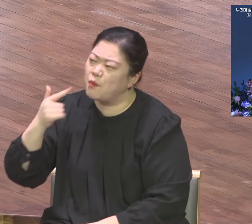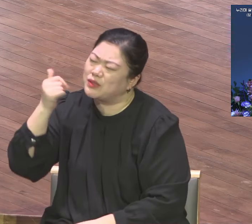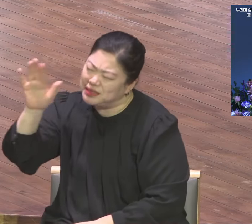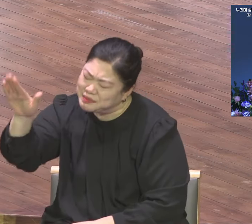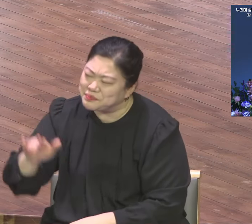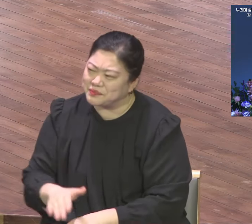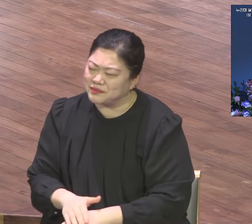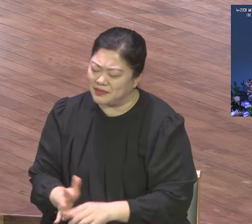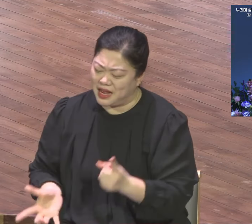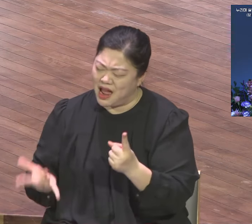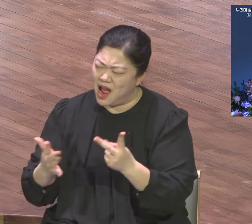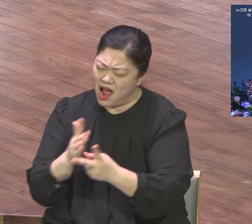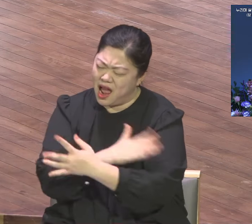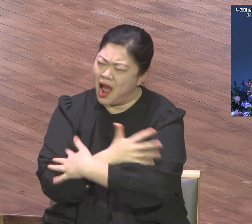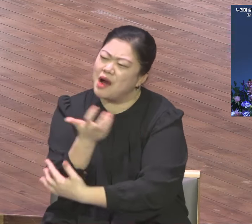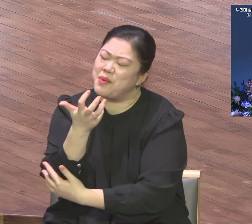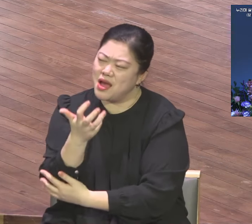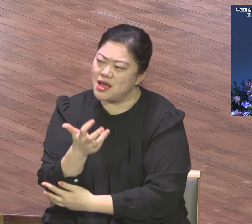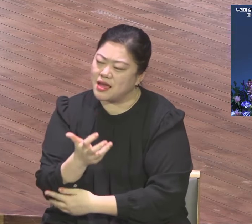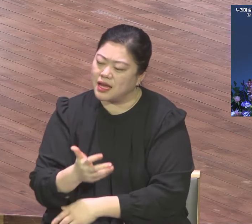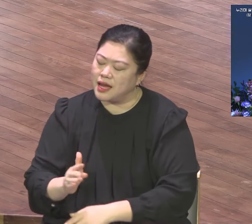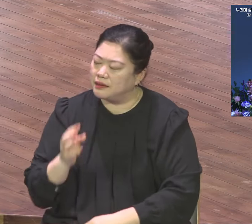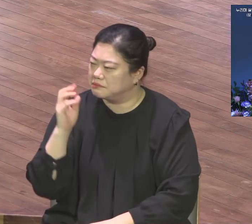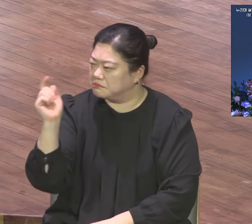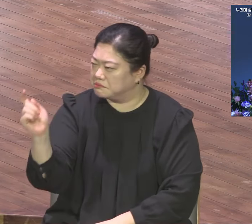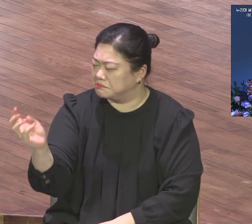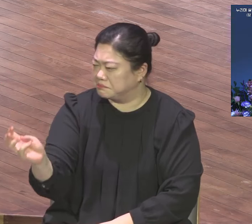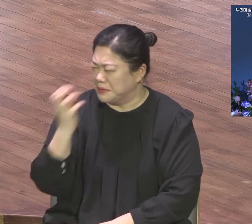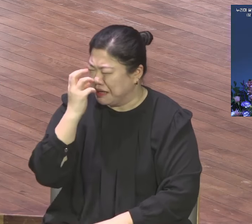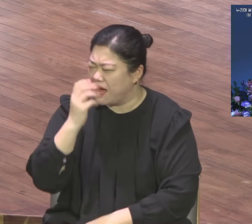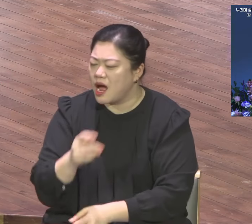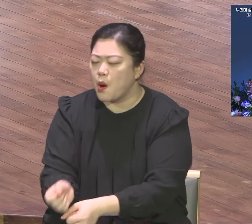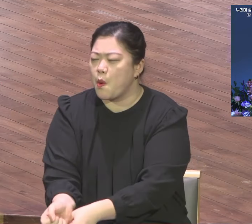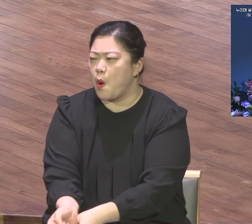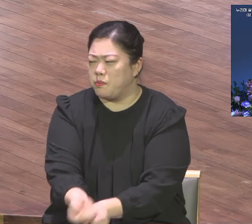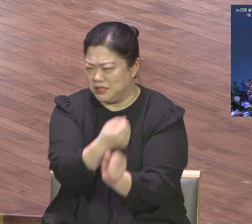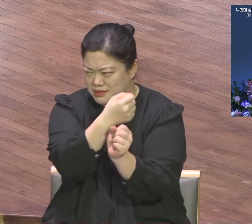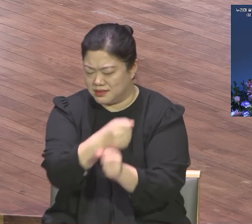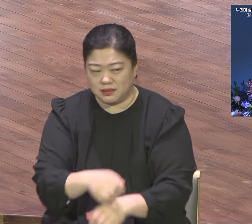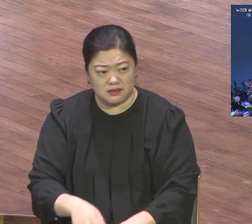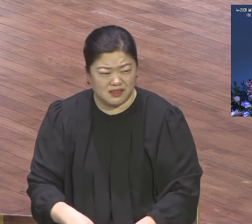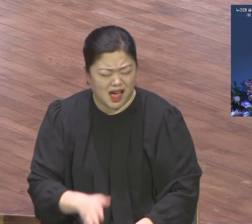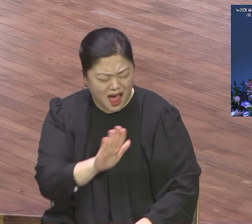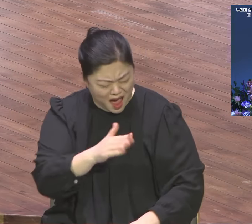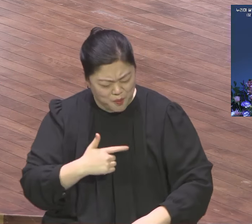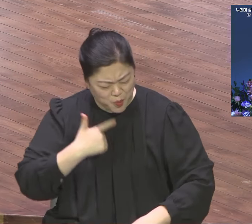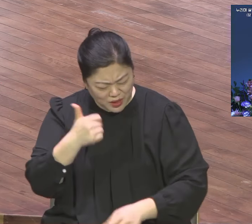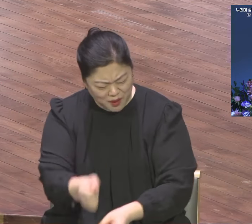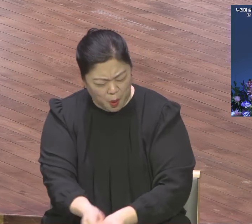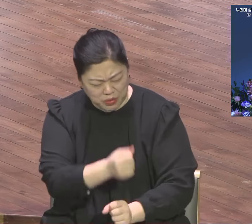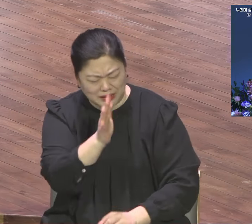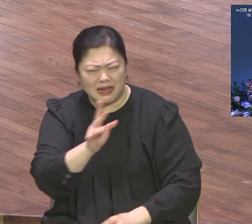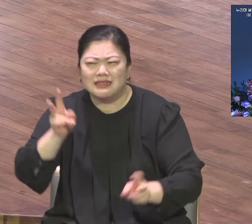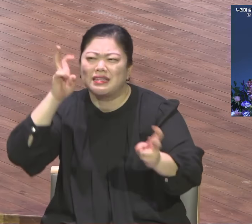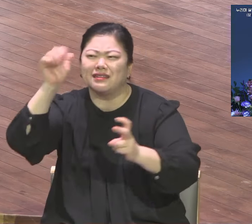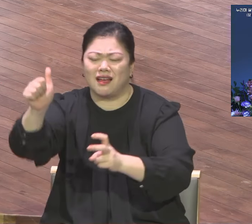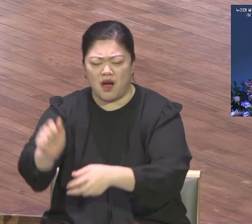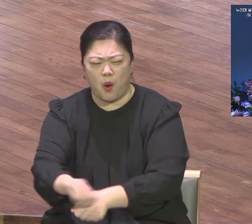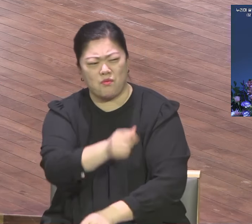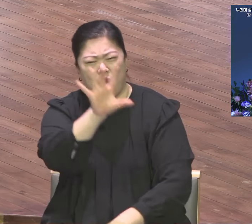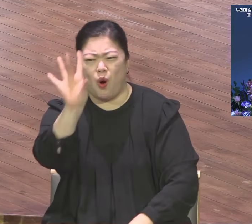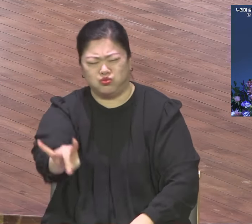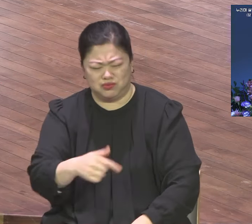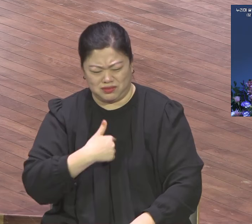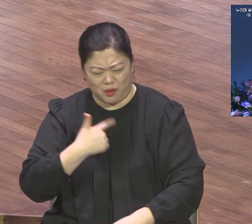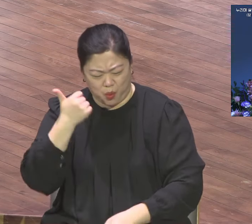당회지 당회장 파악도 목사님 꼴. 아니 목사가 무슨 꼴뭐 치냐고. 그래서 하지 말아니까 한